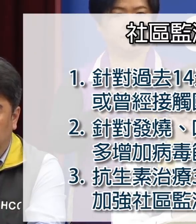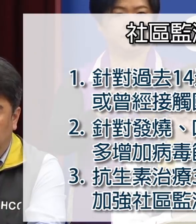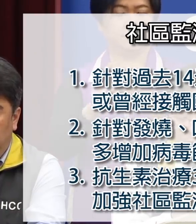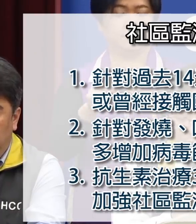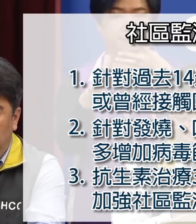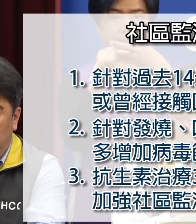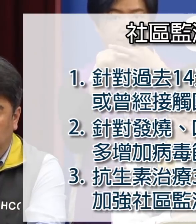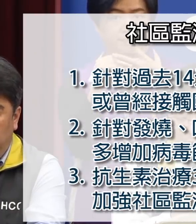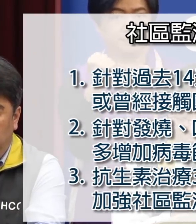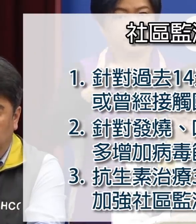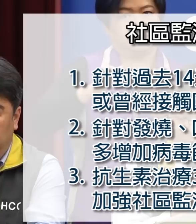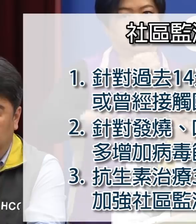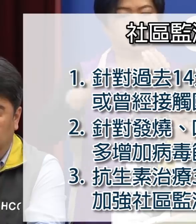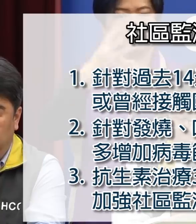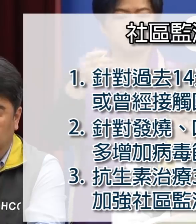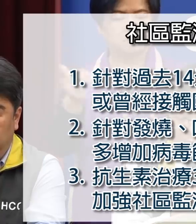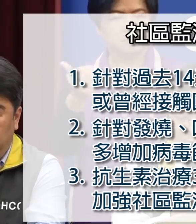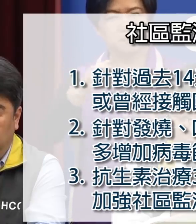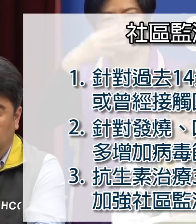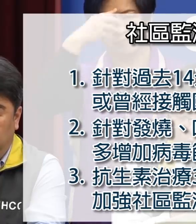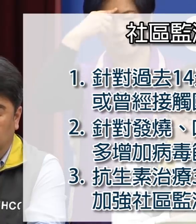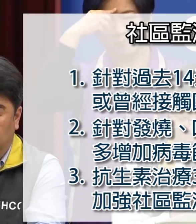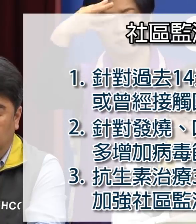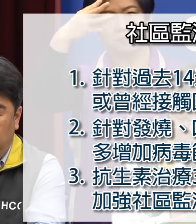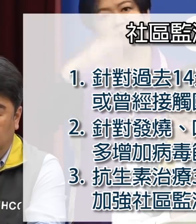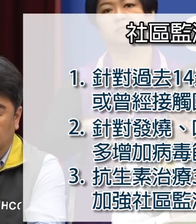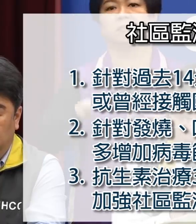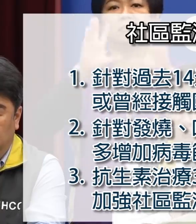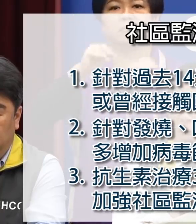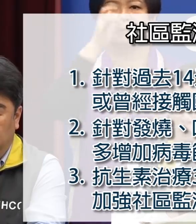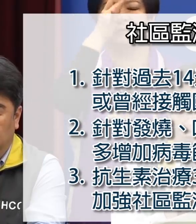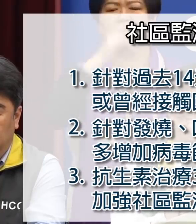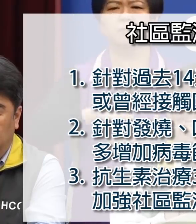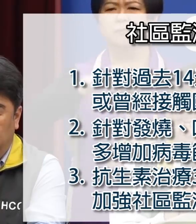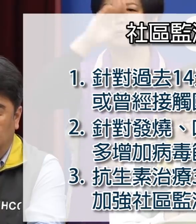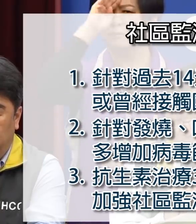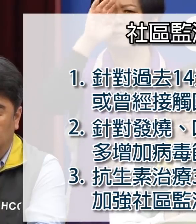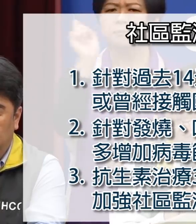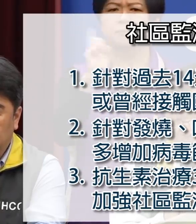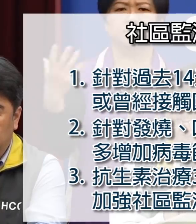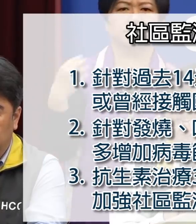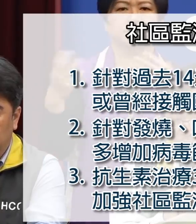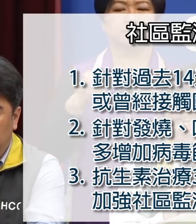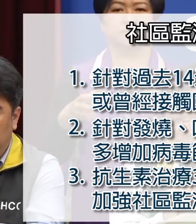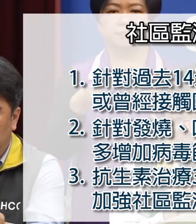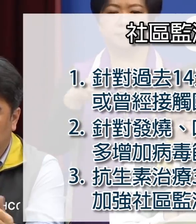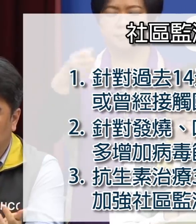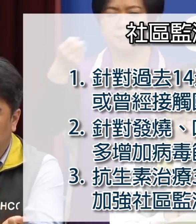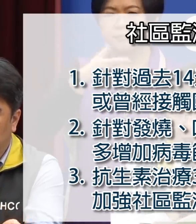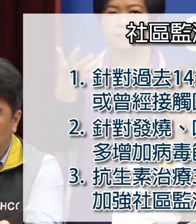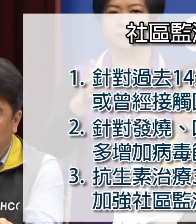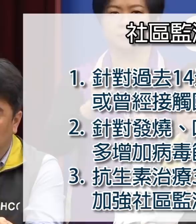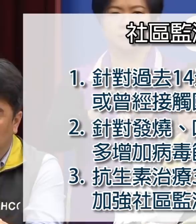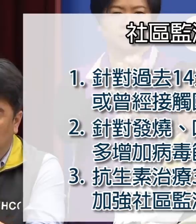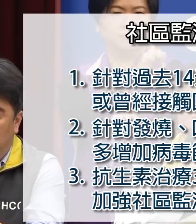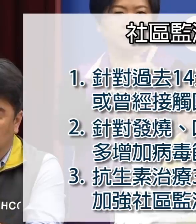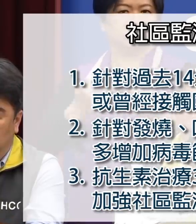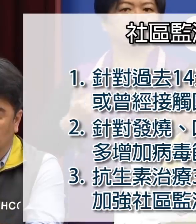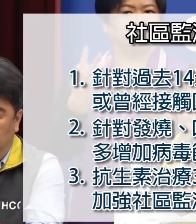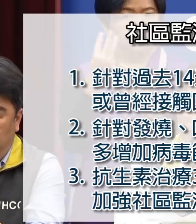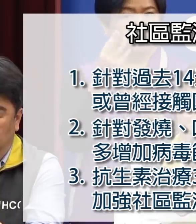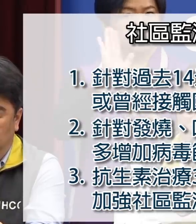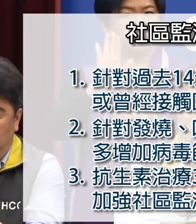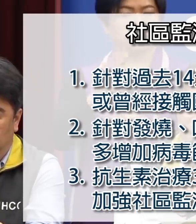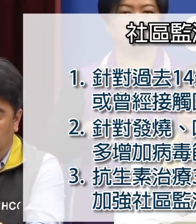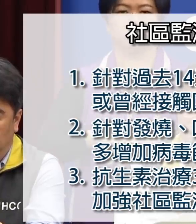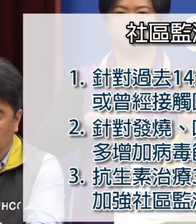说抗生素治疗3日未好转且无明确病因，还有这个群聚事件个案或医护人员的肺炎个案，那我们都会